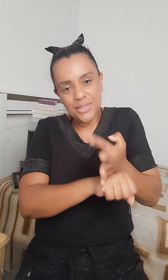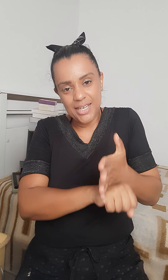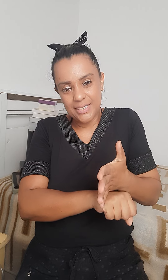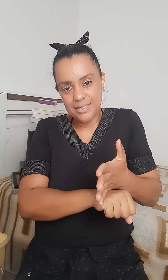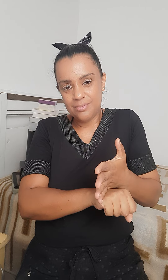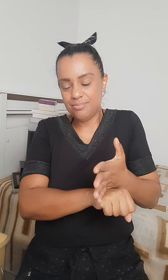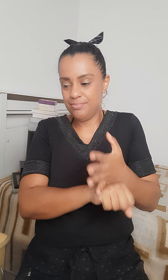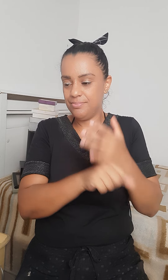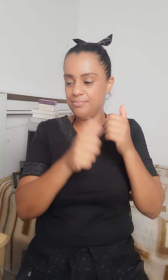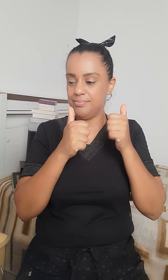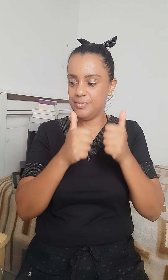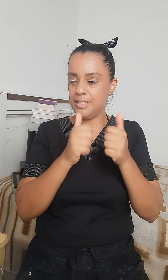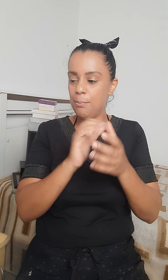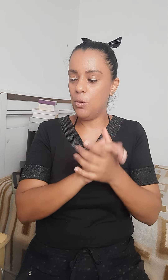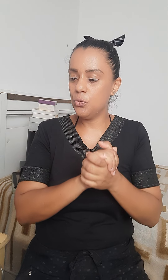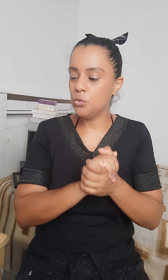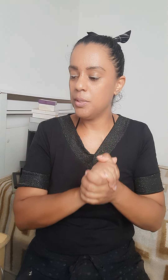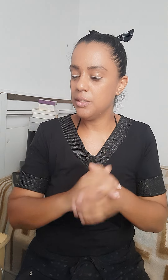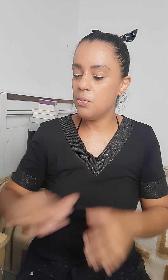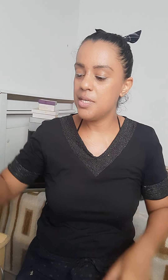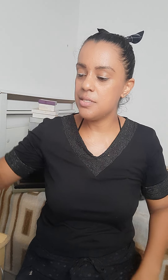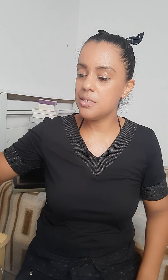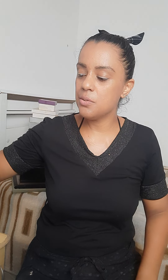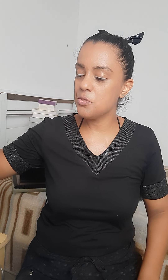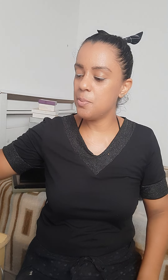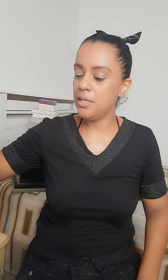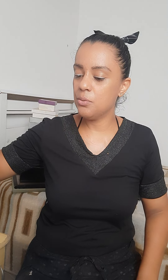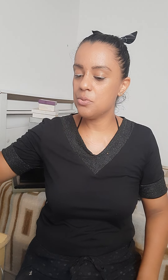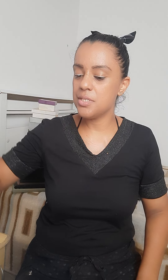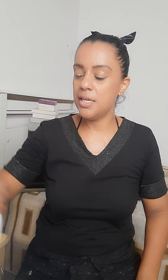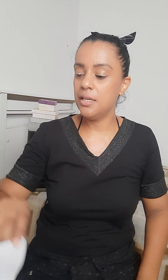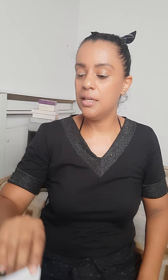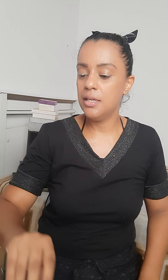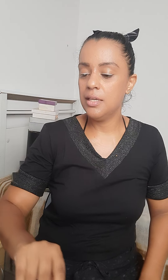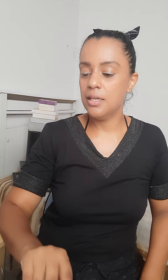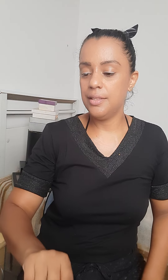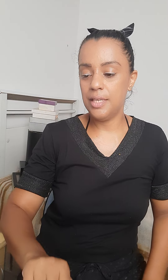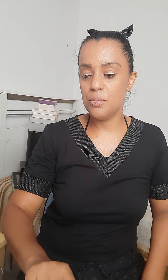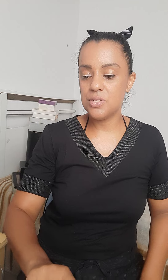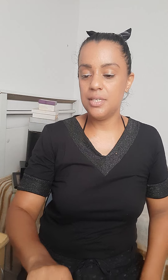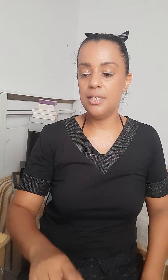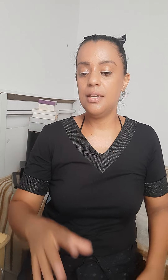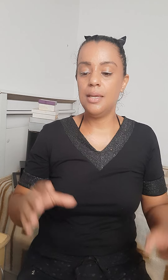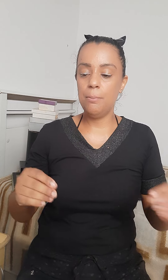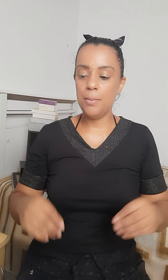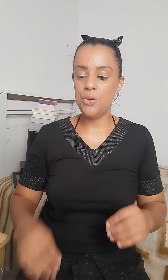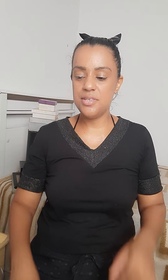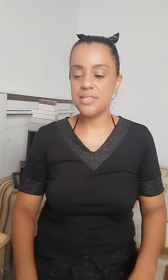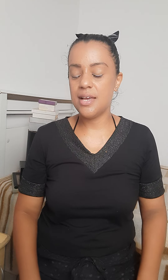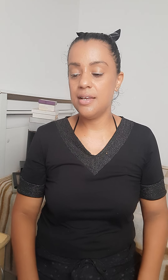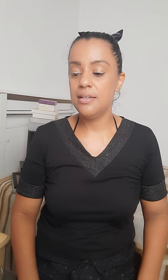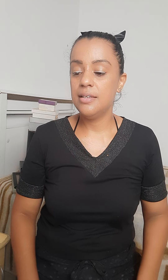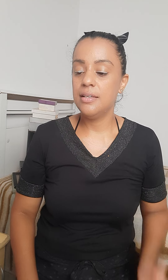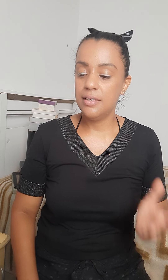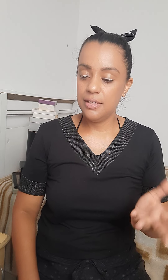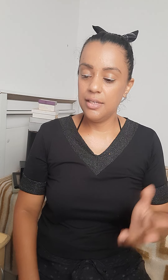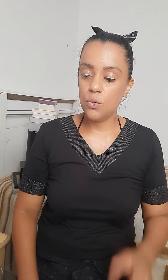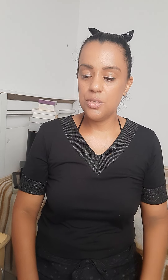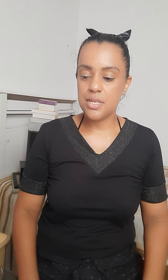madrugada. Tá bom, turma? Então, esses são os períodos, né? Que temos que memorizar. E quando você